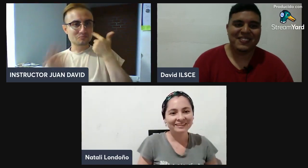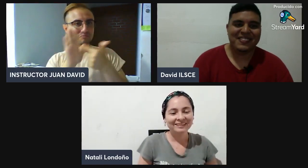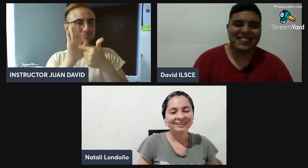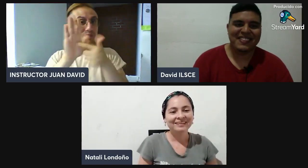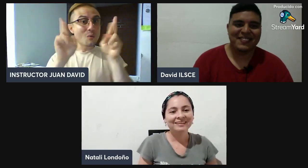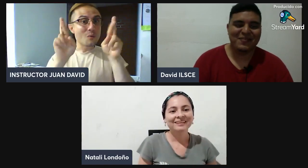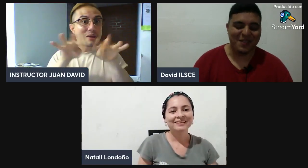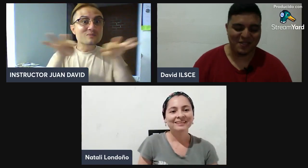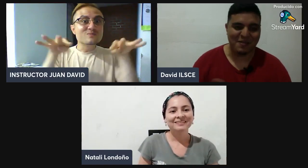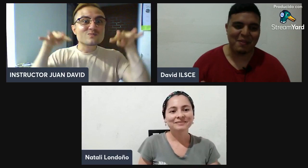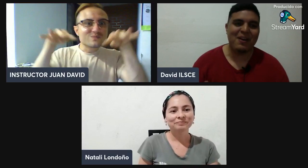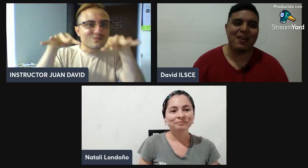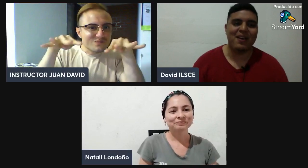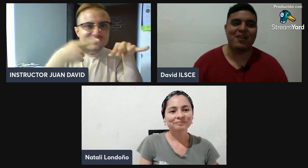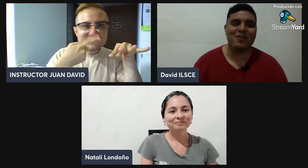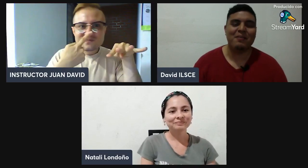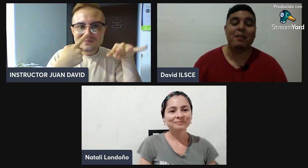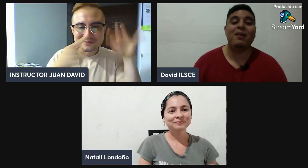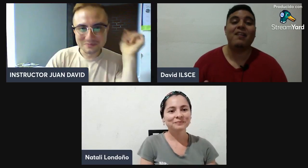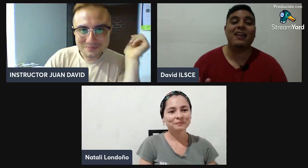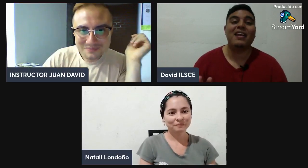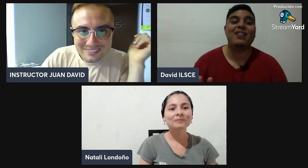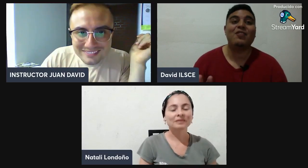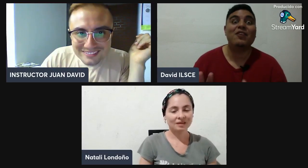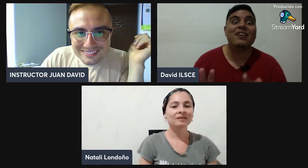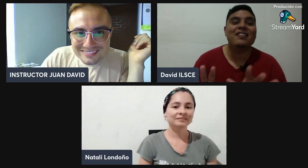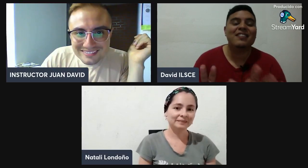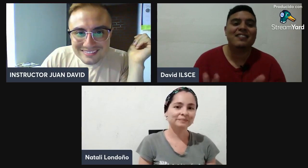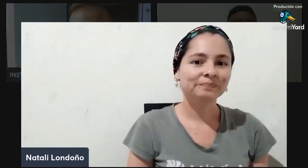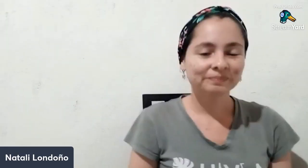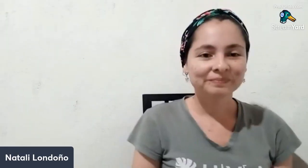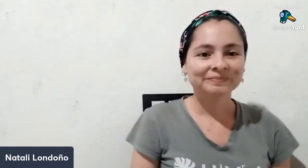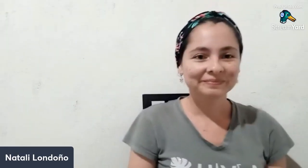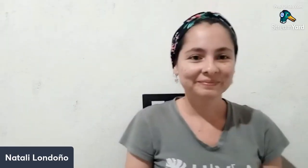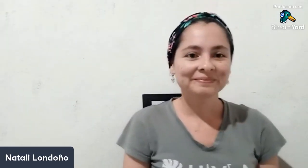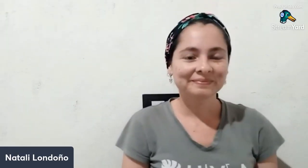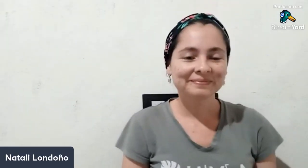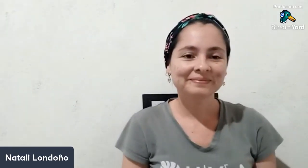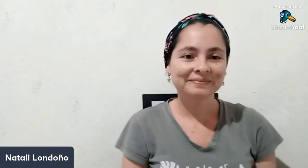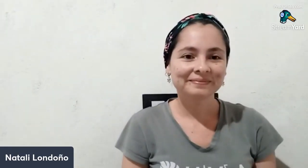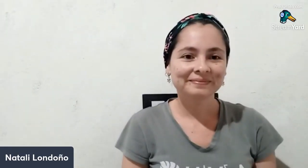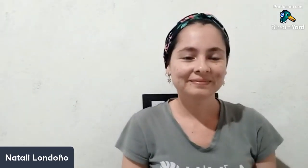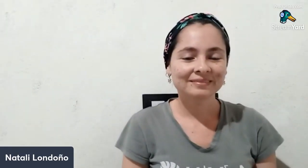¿Sí? Bueno, entonces vamos a verlo. Vamos a ver que todas estas personas te quieren ver.